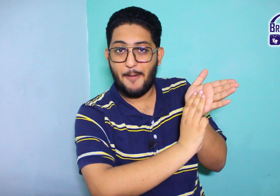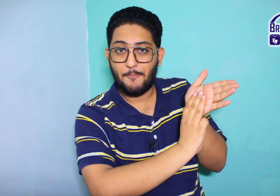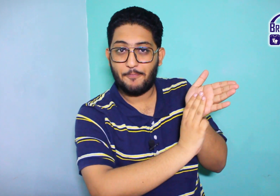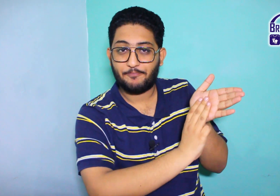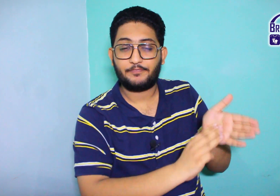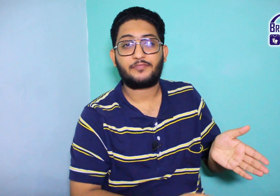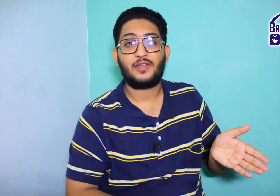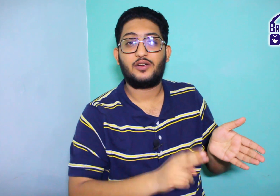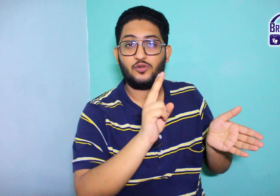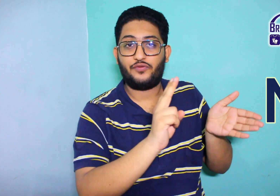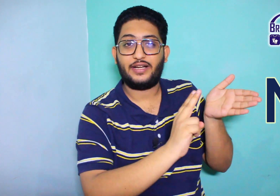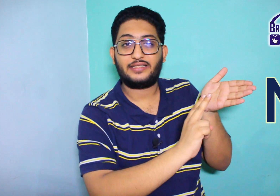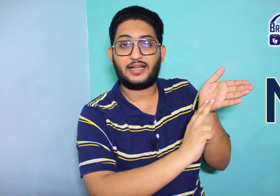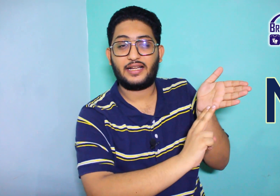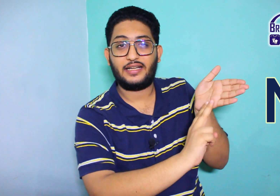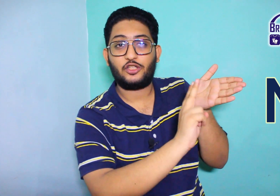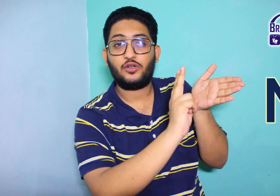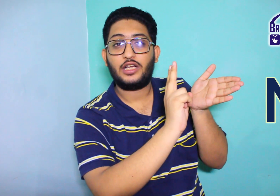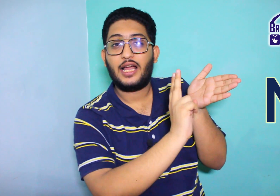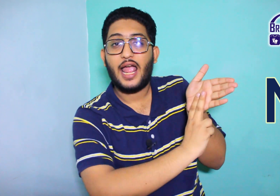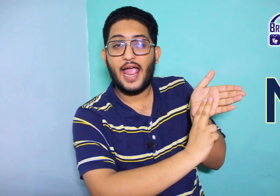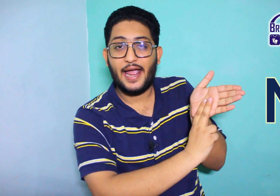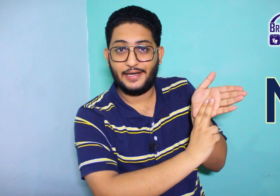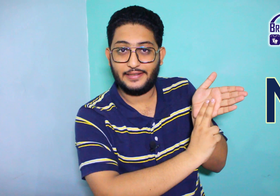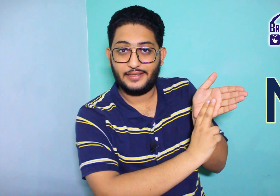एम। टू फिंगर्स कवर करेंगे तो एन